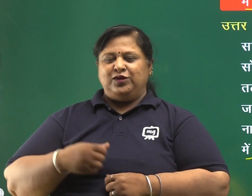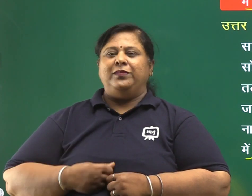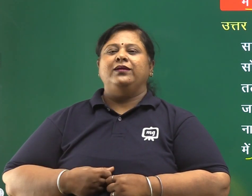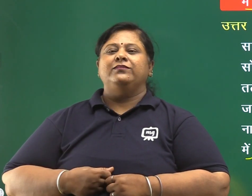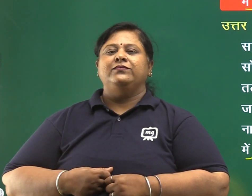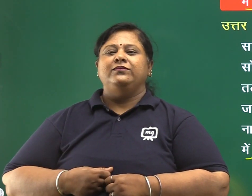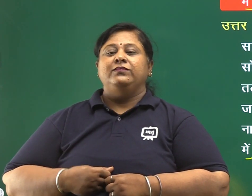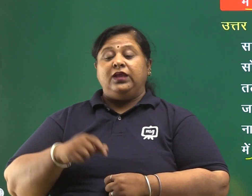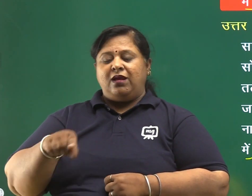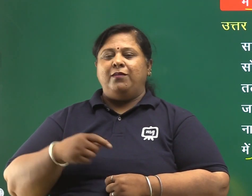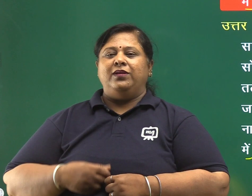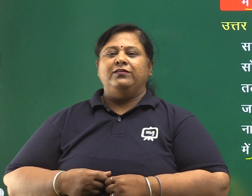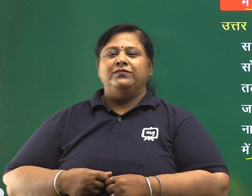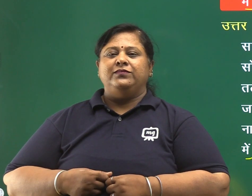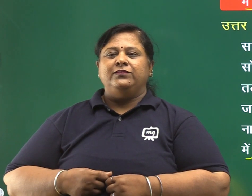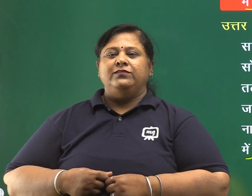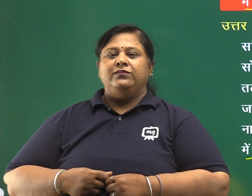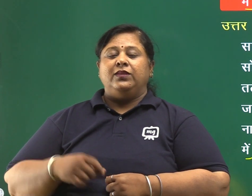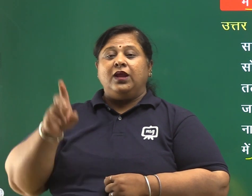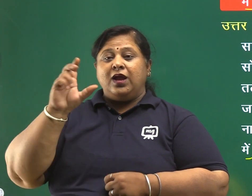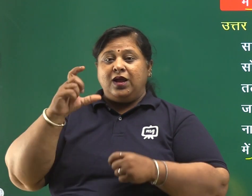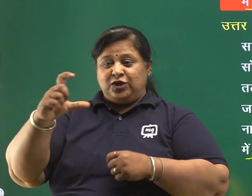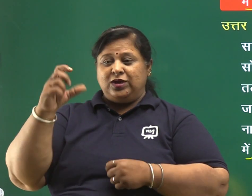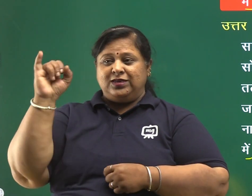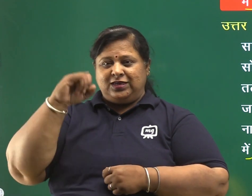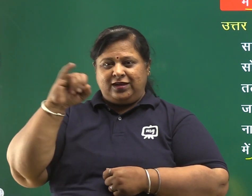हमने यहाँ पर कक्षा 6